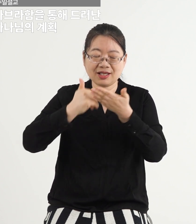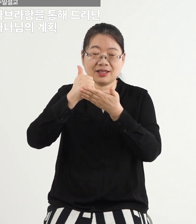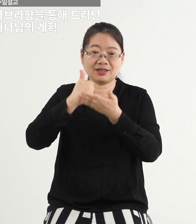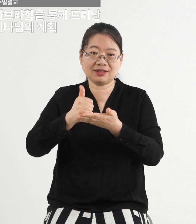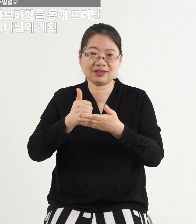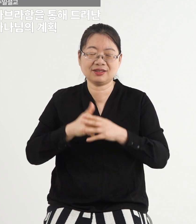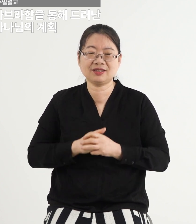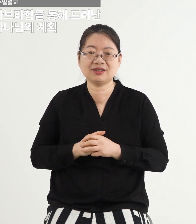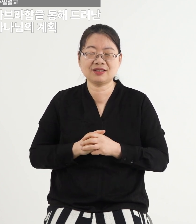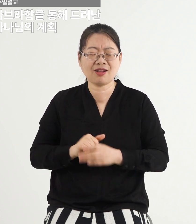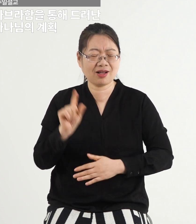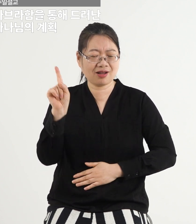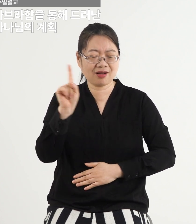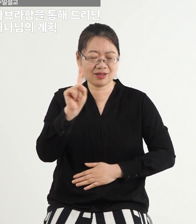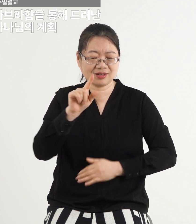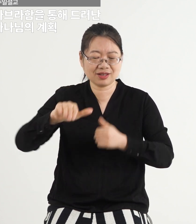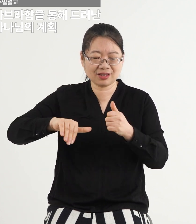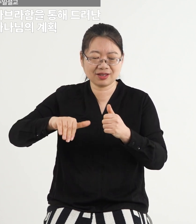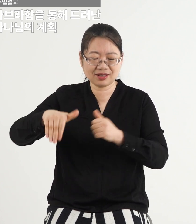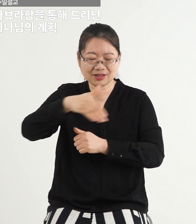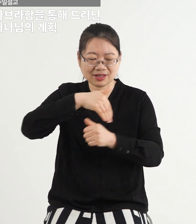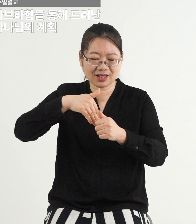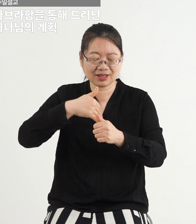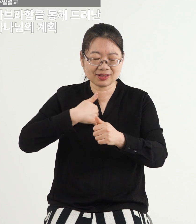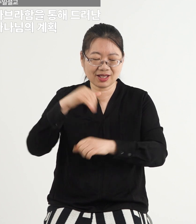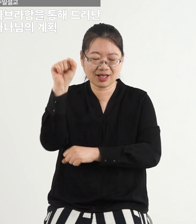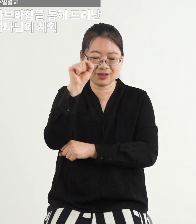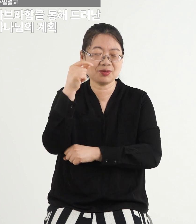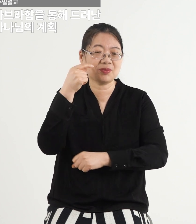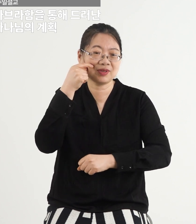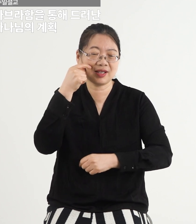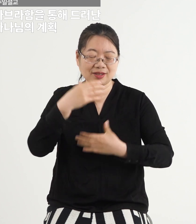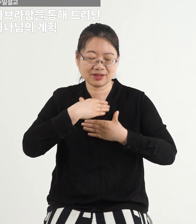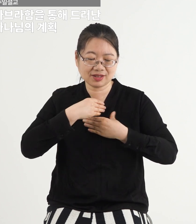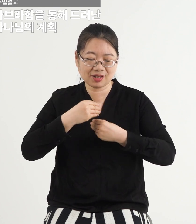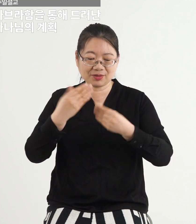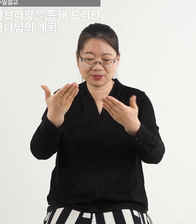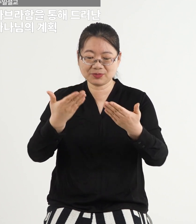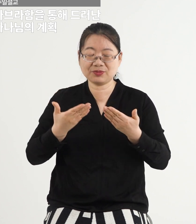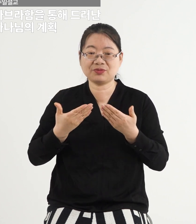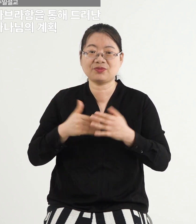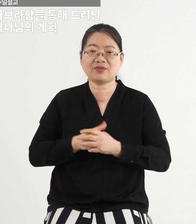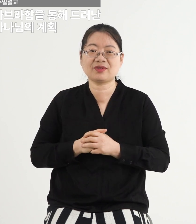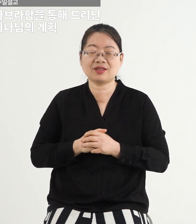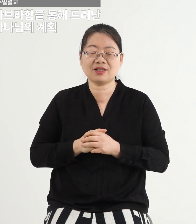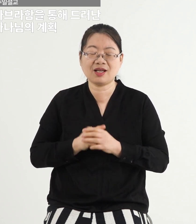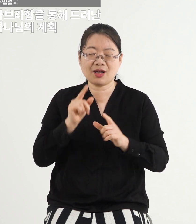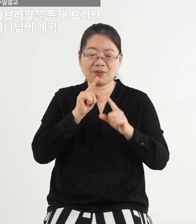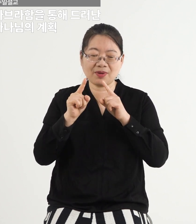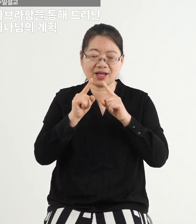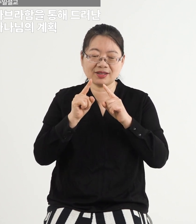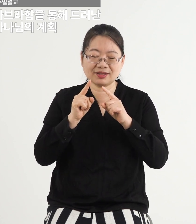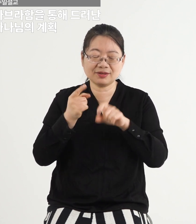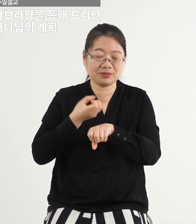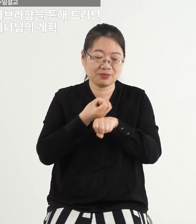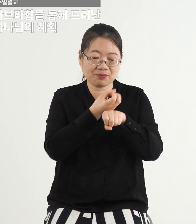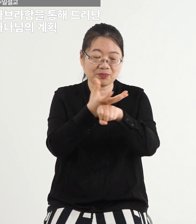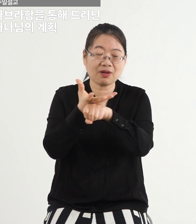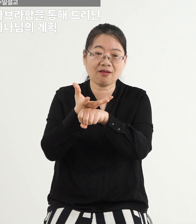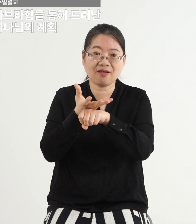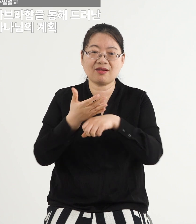하나님이 그 어떤 상황이 나를 흔들 수 없는 샬롬을 주시고 말씀을